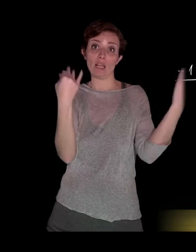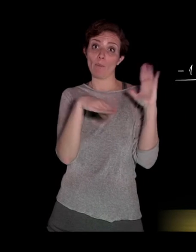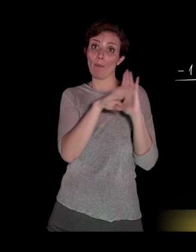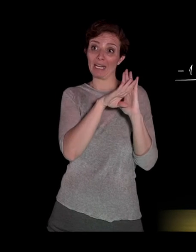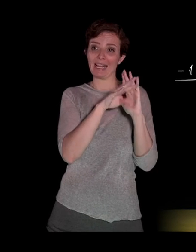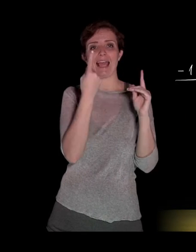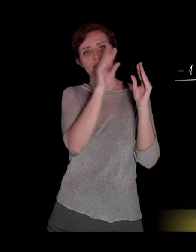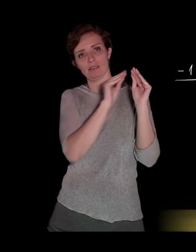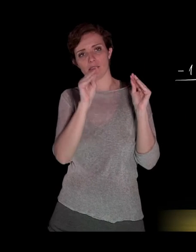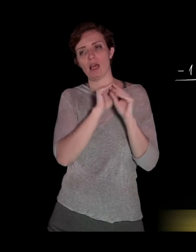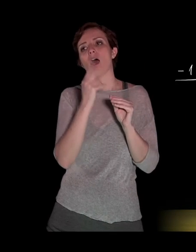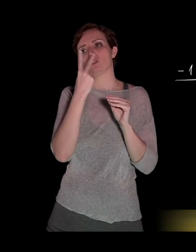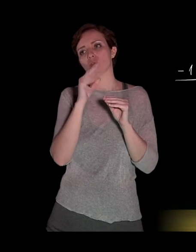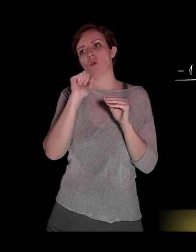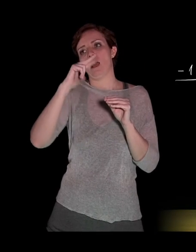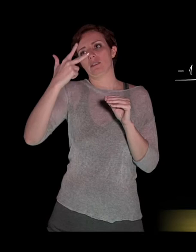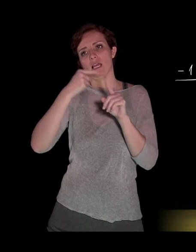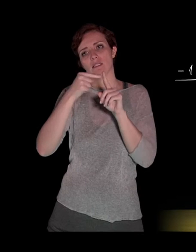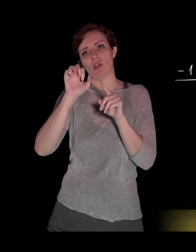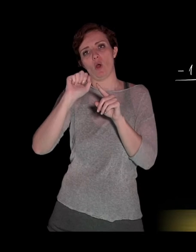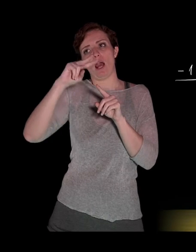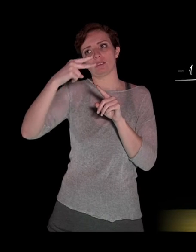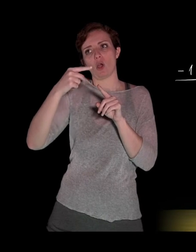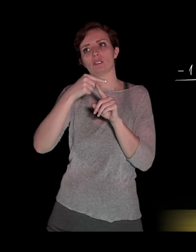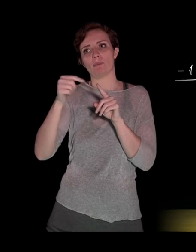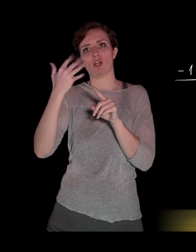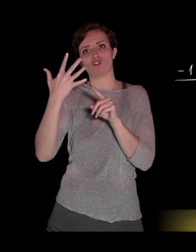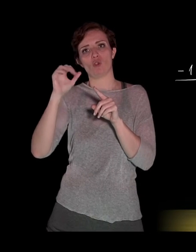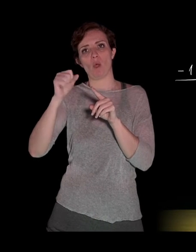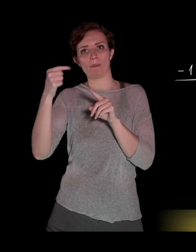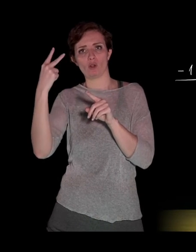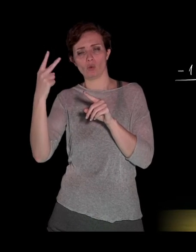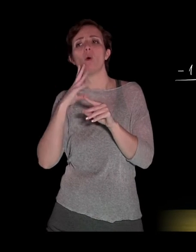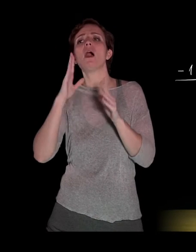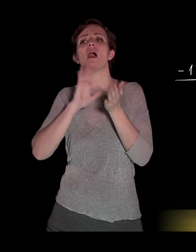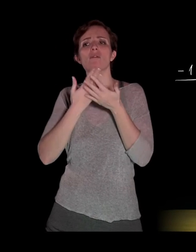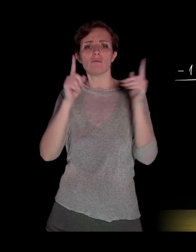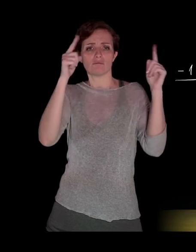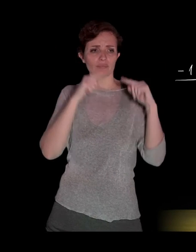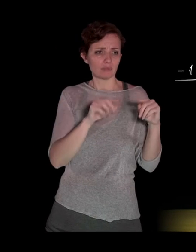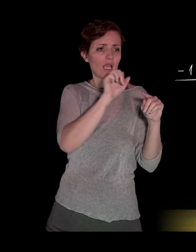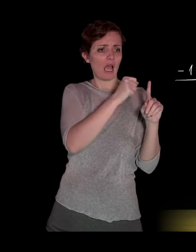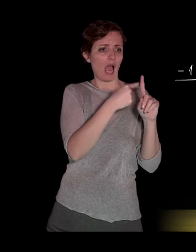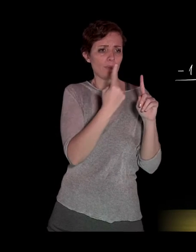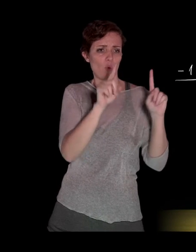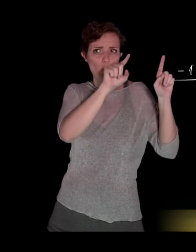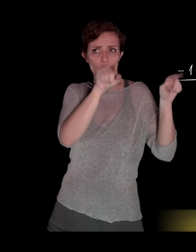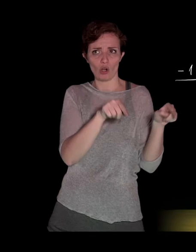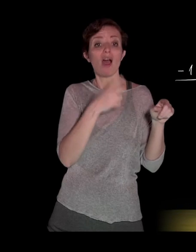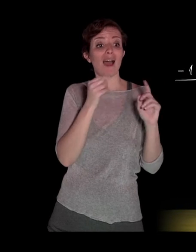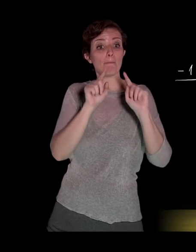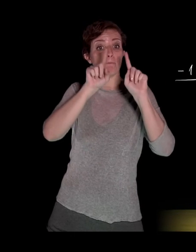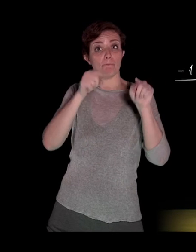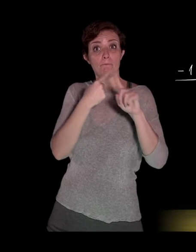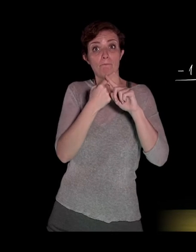- a ^ 2 - 5A - 2 è uguale ad a + 1 che Moltiplica Eccoli qua i coefficienti questo